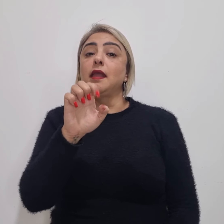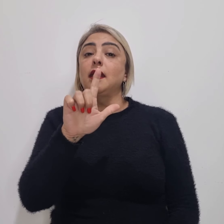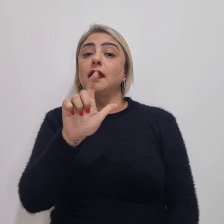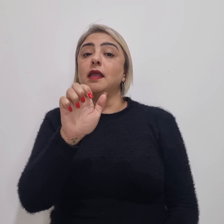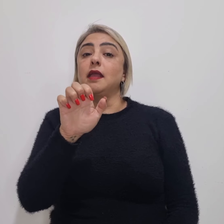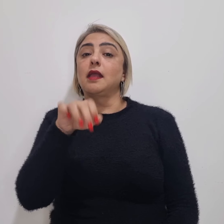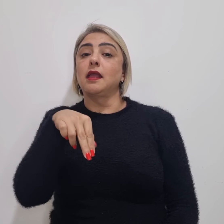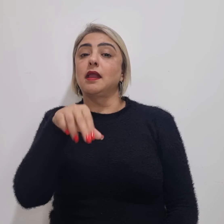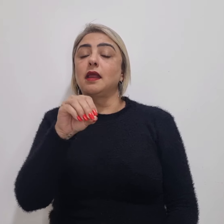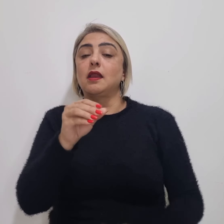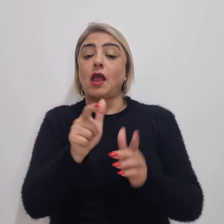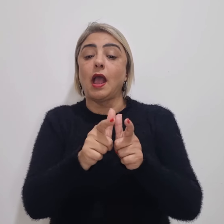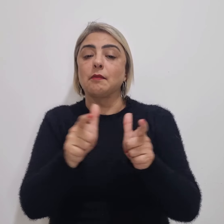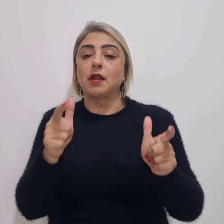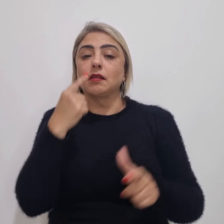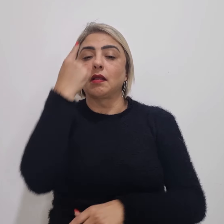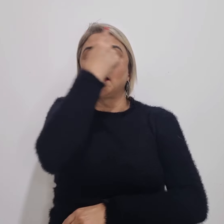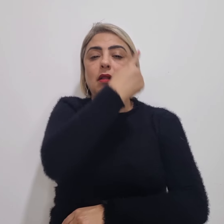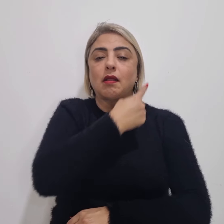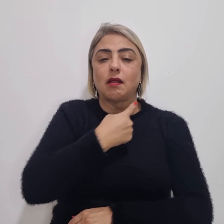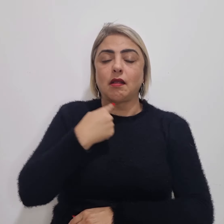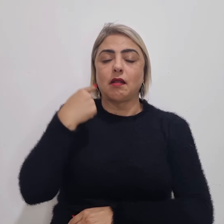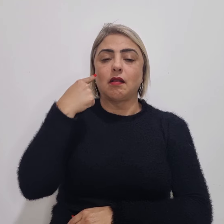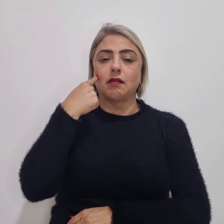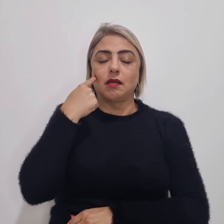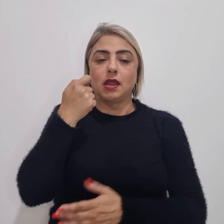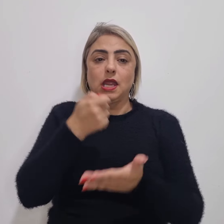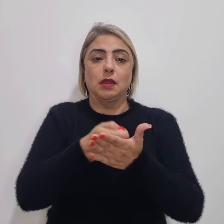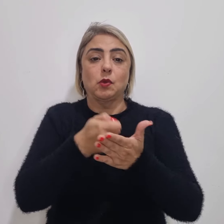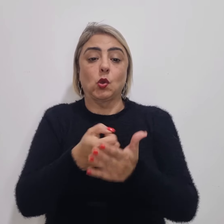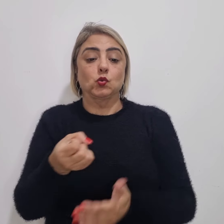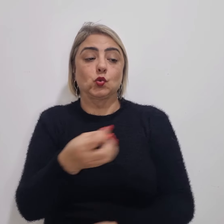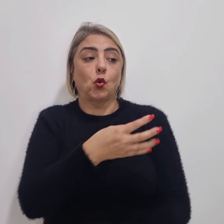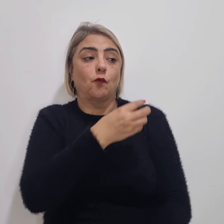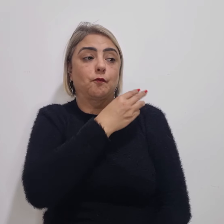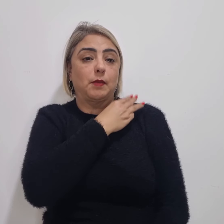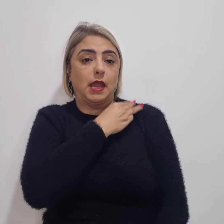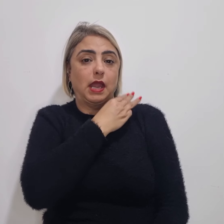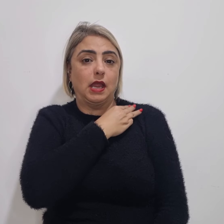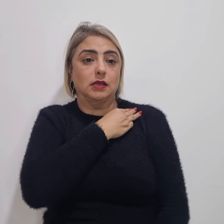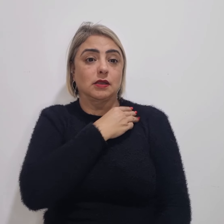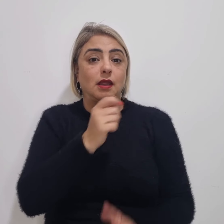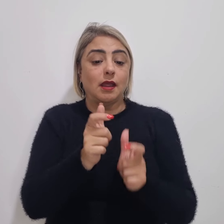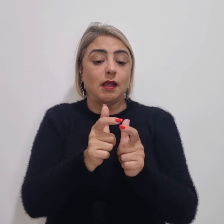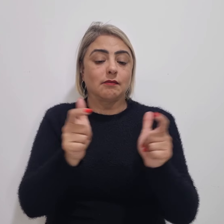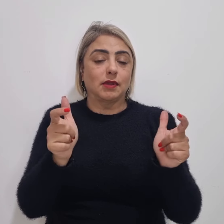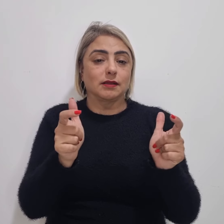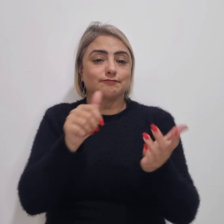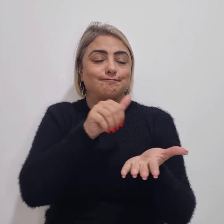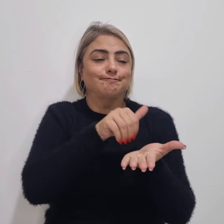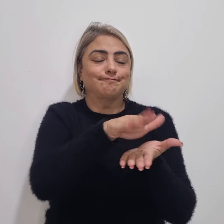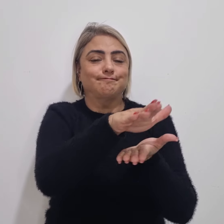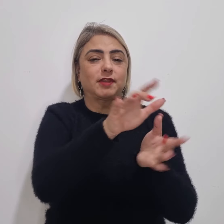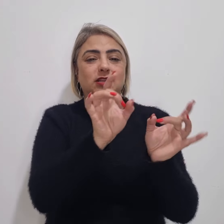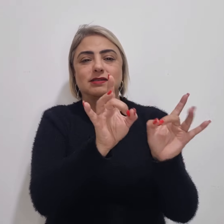ampliação da carga horária imposta pelo novo ensino médio amplia a evasão, já em